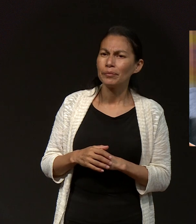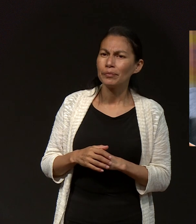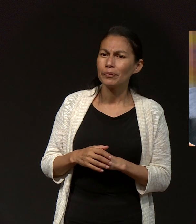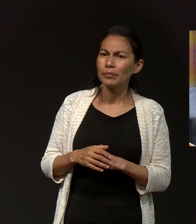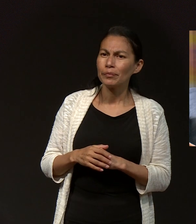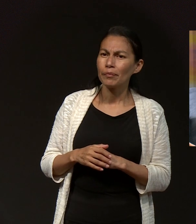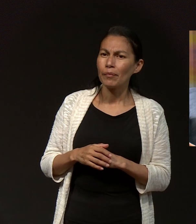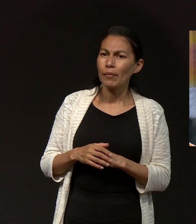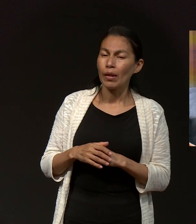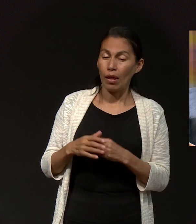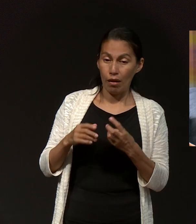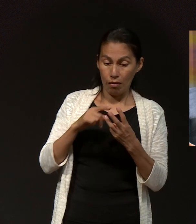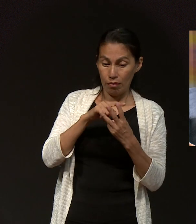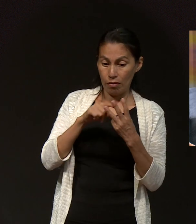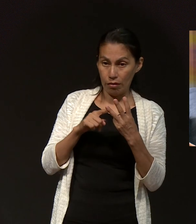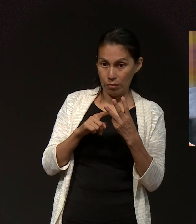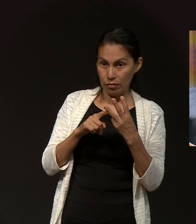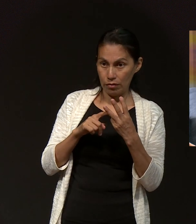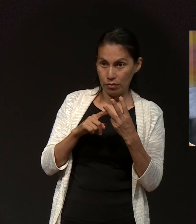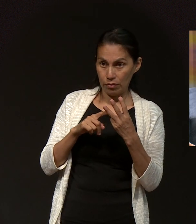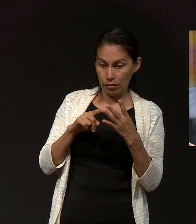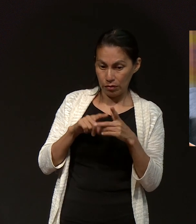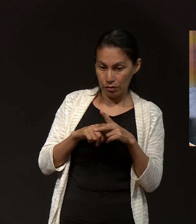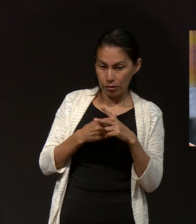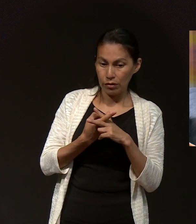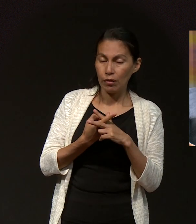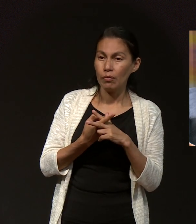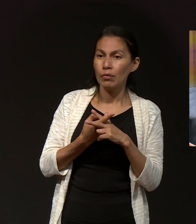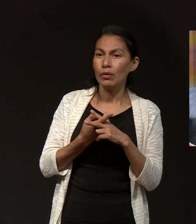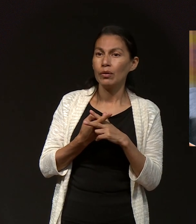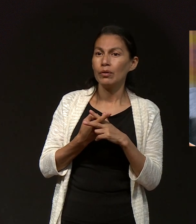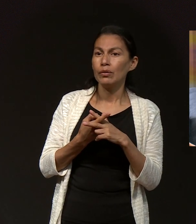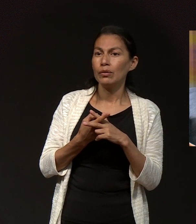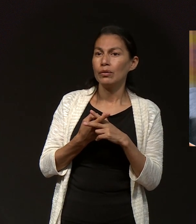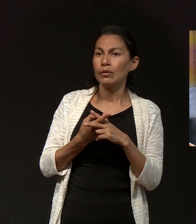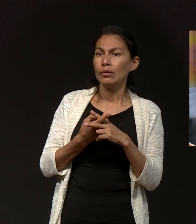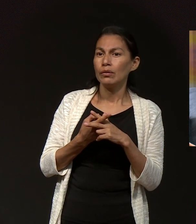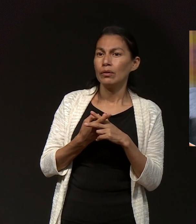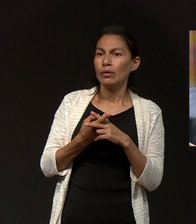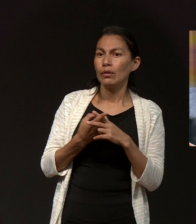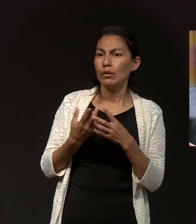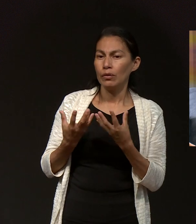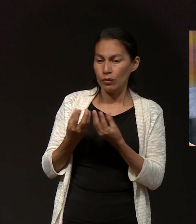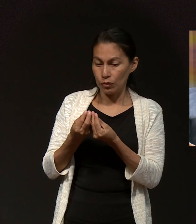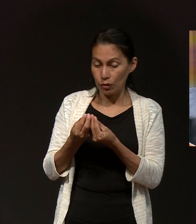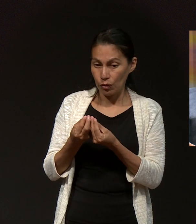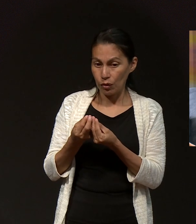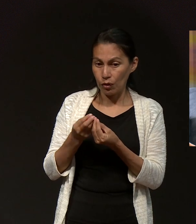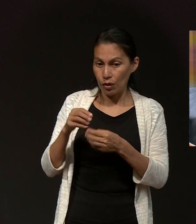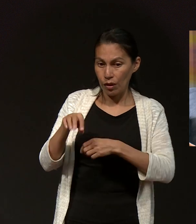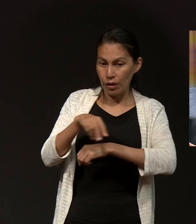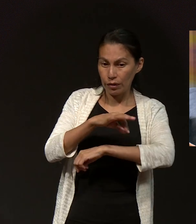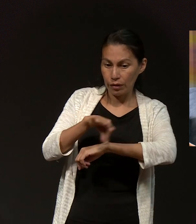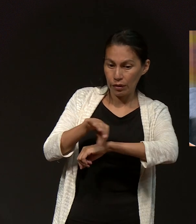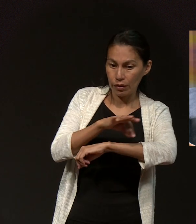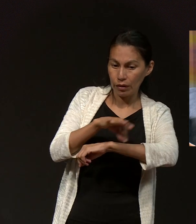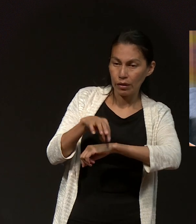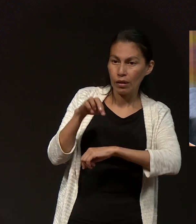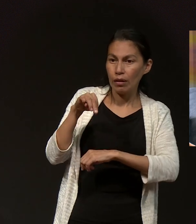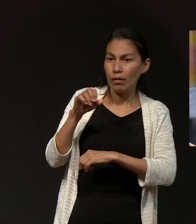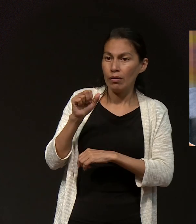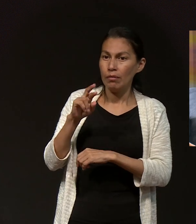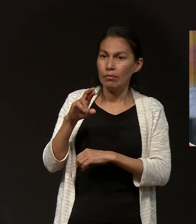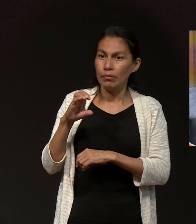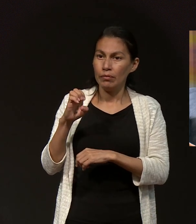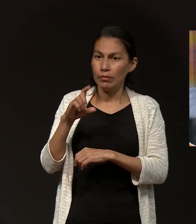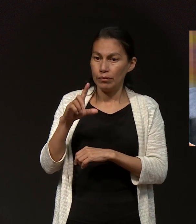hacer crecer la carrera, ¿no? Porque los tres que iniciamos, junto con la arquitecta, este, también Marcela, que estuvo